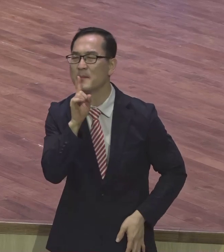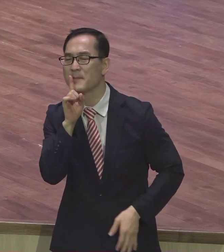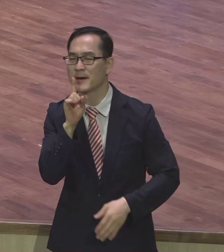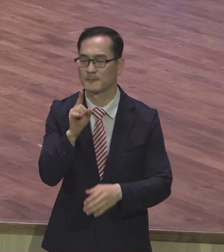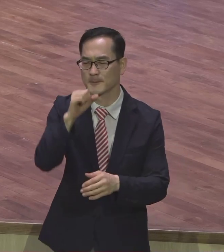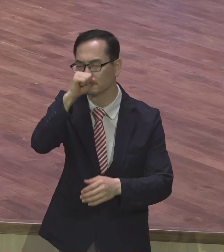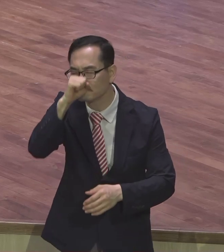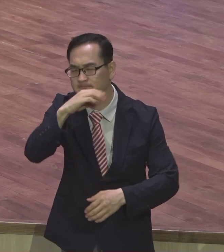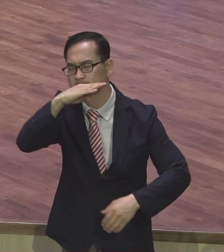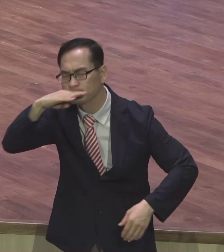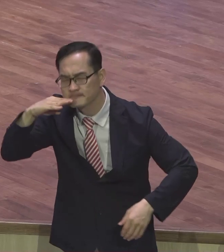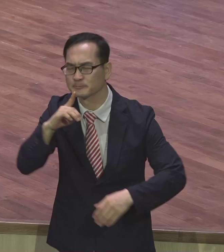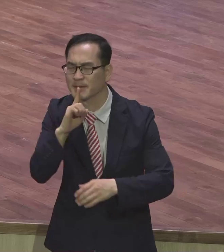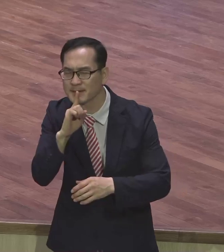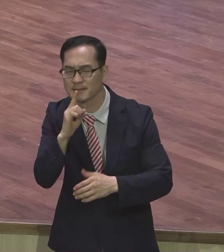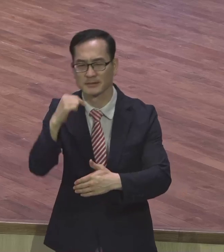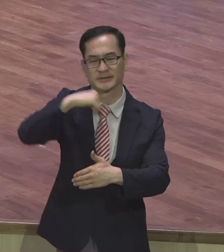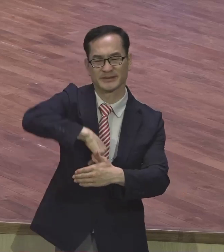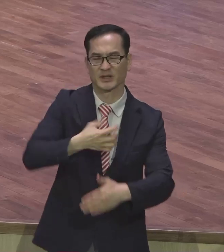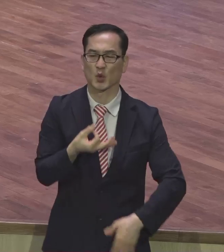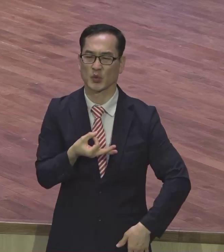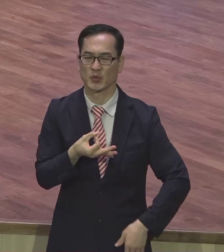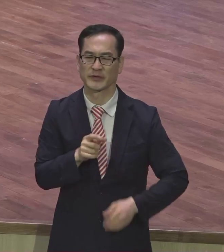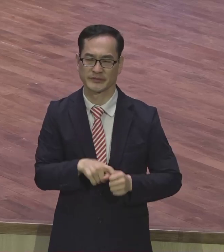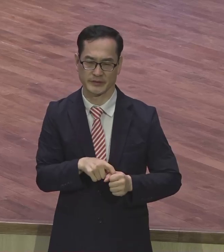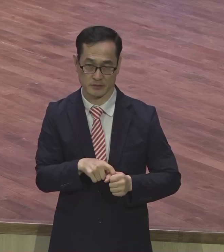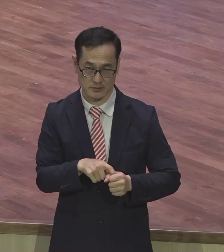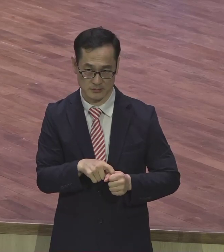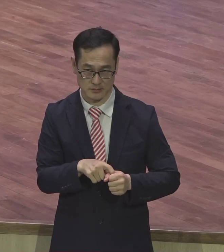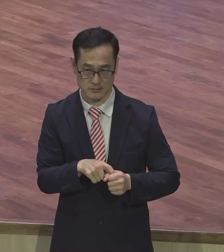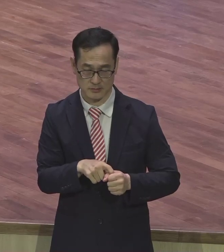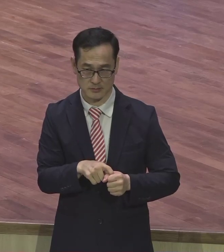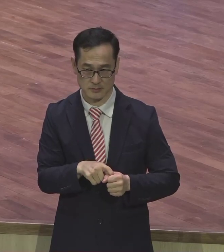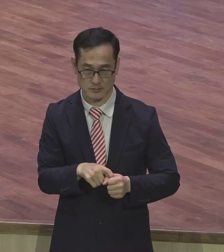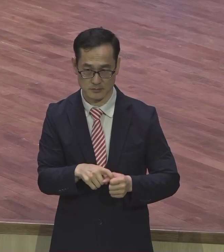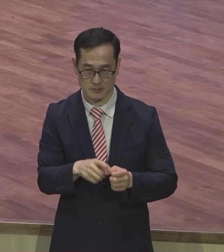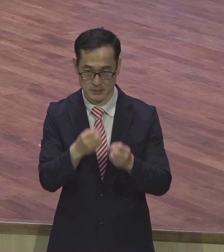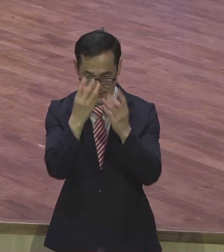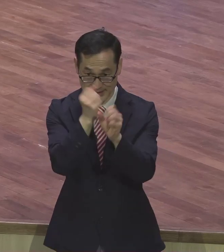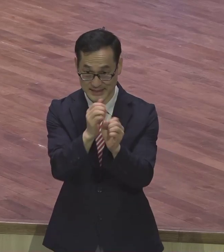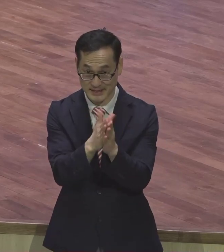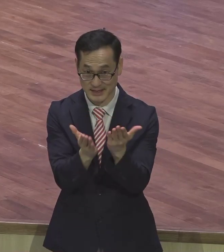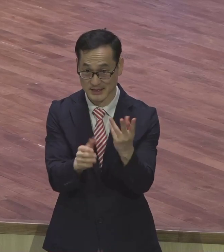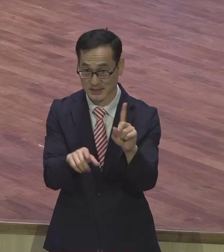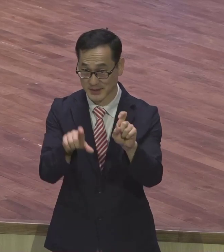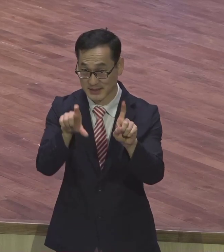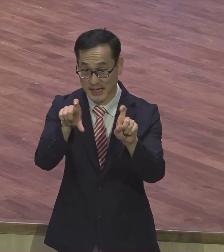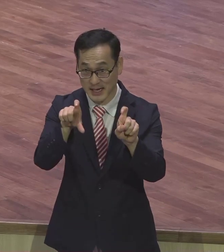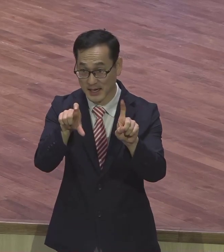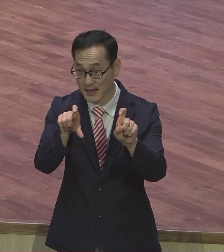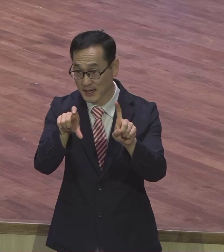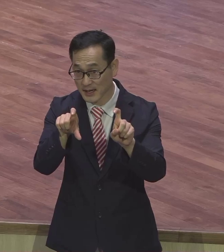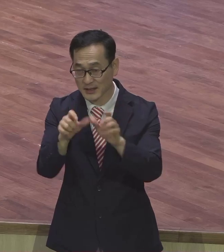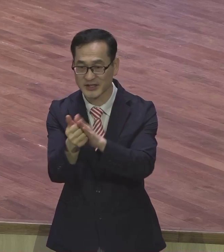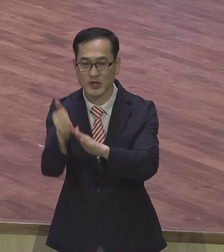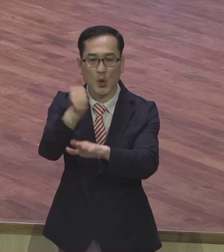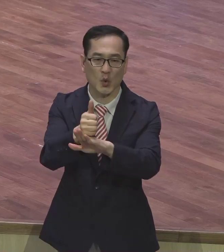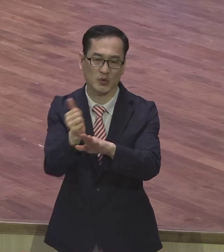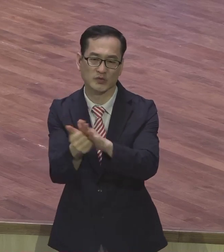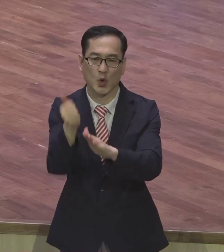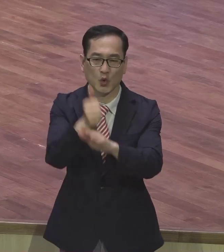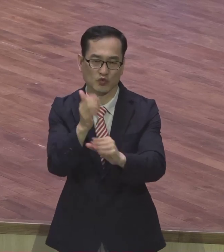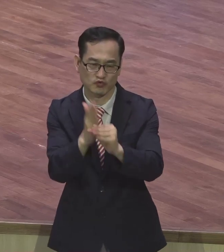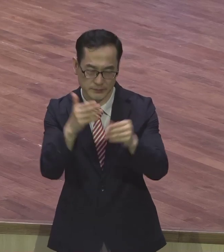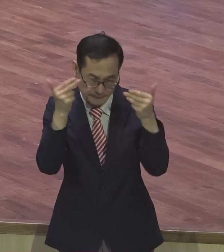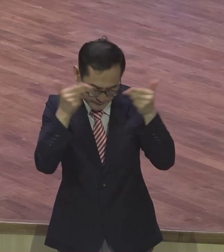여기 딱 잡혀있습니다. 장식의 11장에 그냐말로 자기를 드러내는 성공 중심의 털에 갇혀있다. 이 털